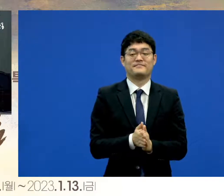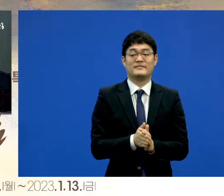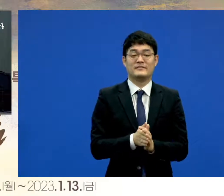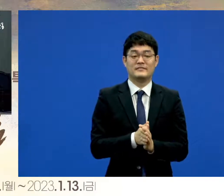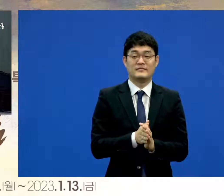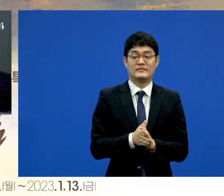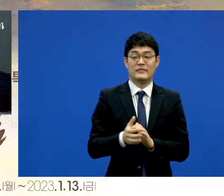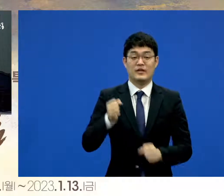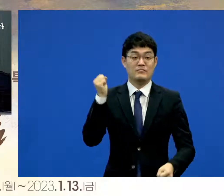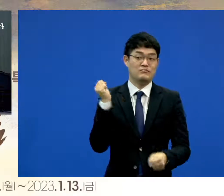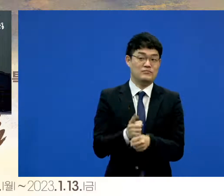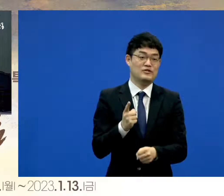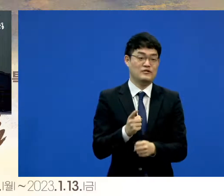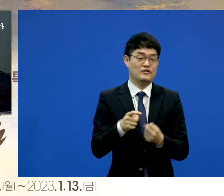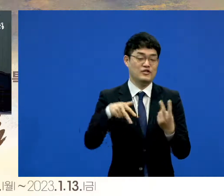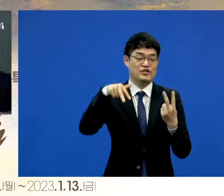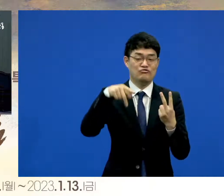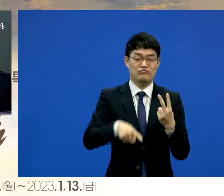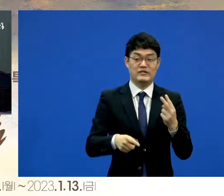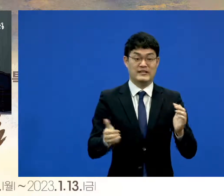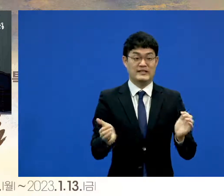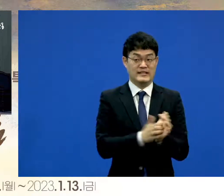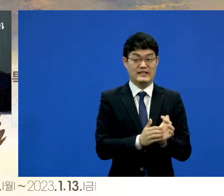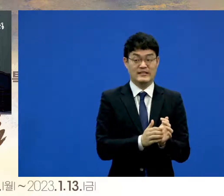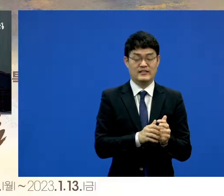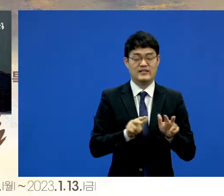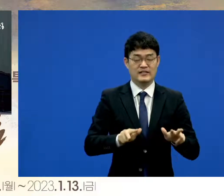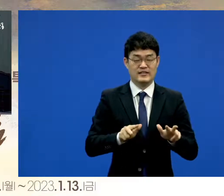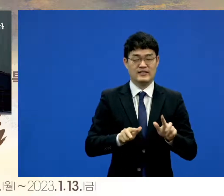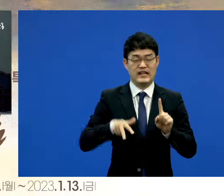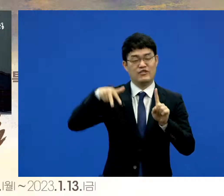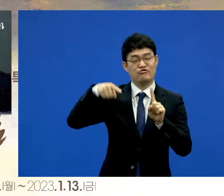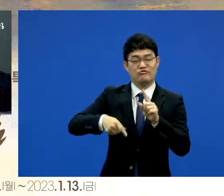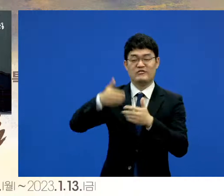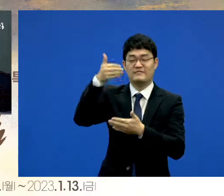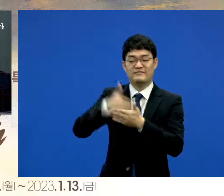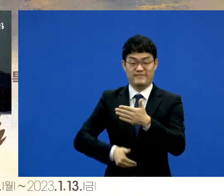2주간이 지났습니다. 이제 한 주간 남았습니다. 다음 주간이 이제